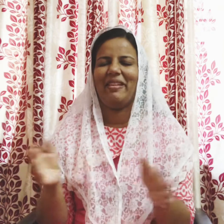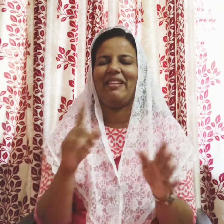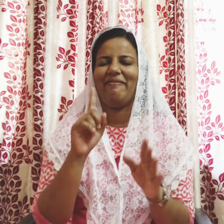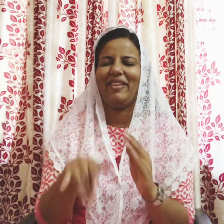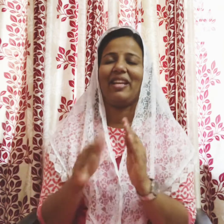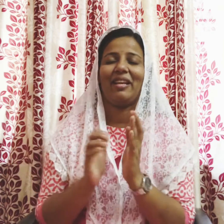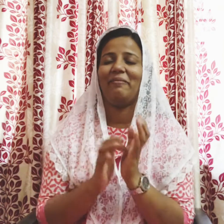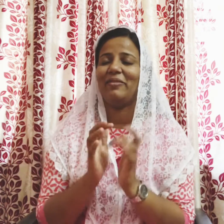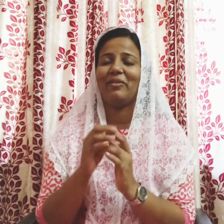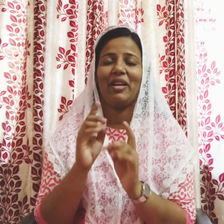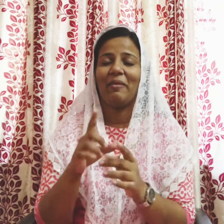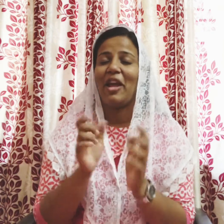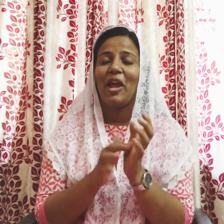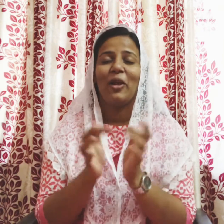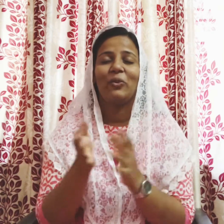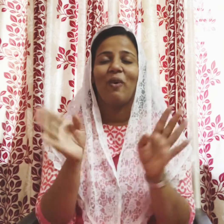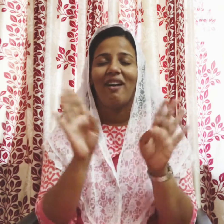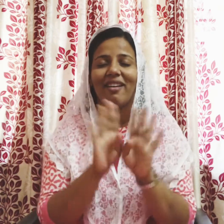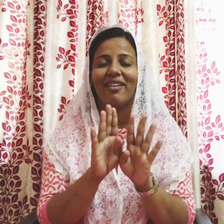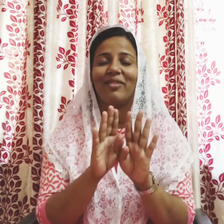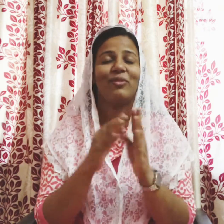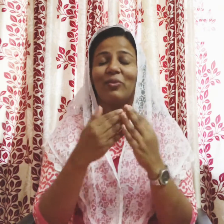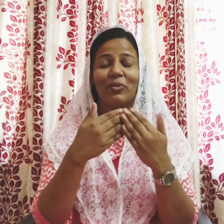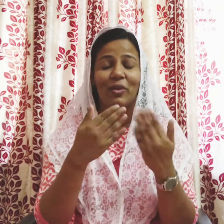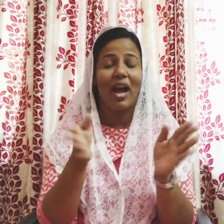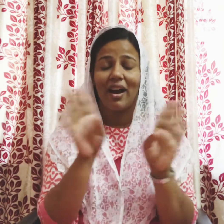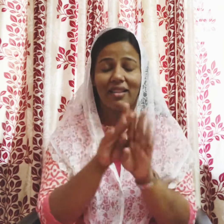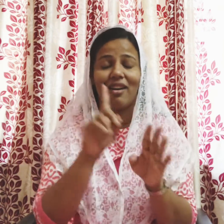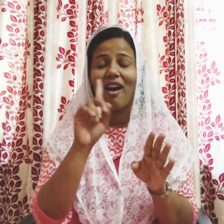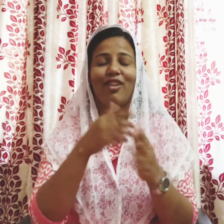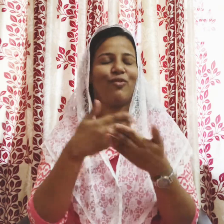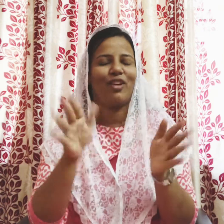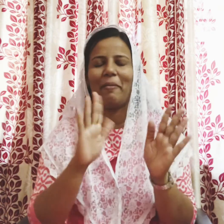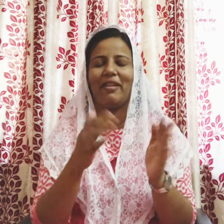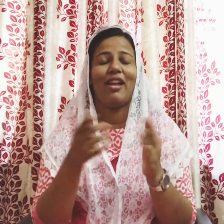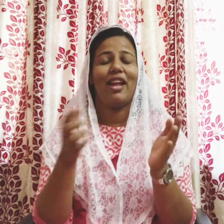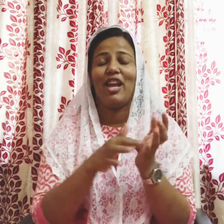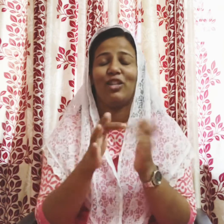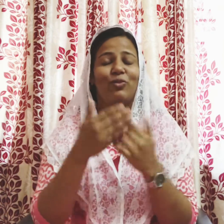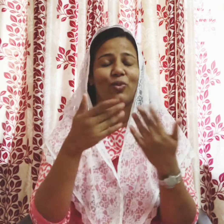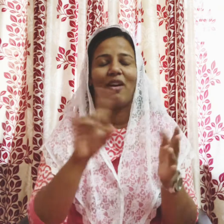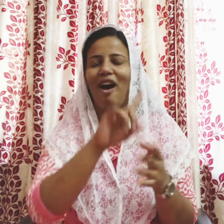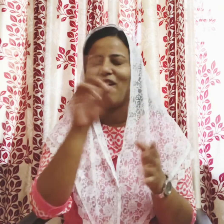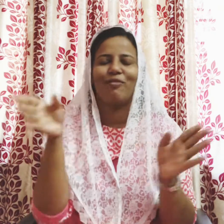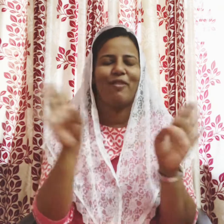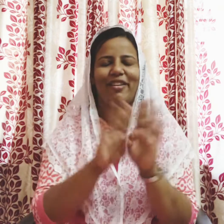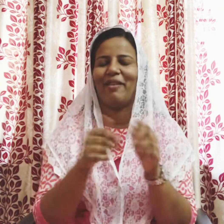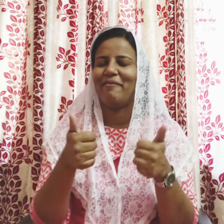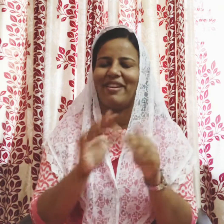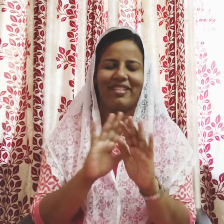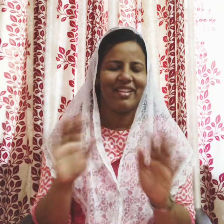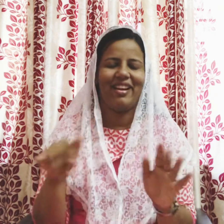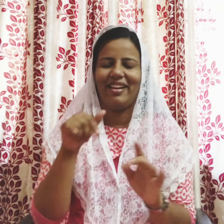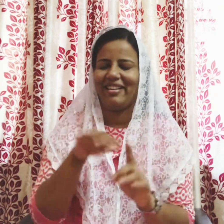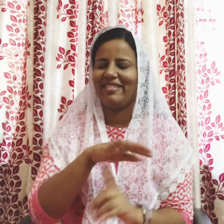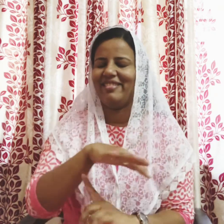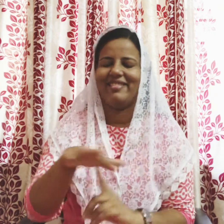കർത്താവ്. അങ്ങ്മേൽ അങ്ങ് തുറന്നാൽ അടയ്ക്കുവാൻ ആർക്കും കഴിയത്തില്ല, അങ്ങ് അടച്ചാൽ ആർക്കും തുറക്കുവാനും കഴിയത്തില്ല. യേശു ക്രിസ്തുവിൻ്റെ നാമത്തിൽ സാഹചര്യങ്ങൾ